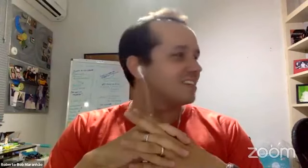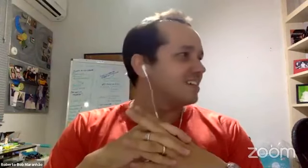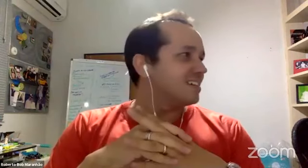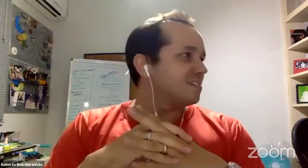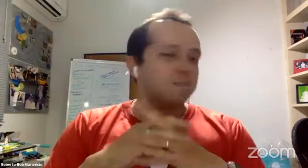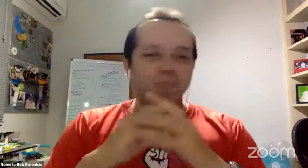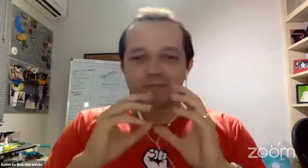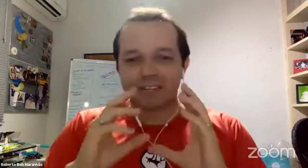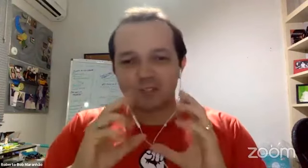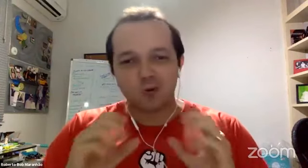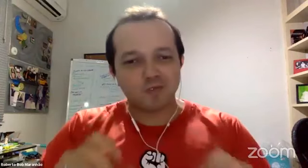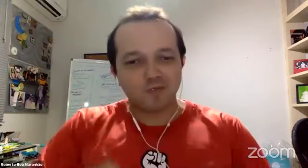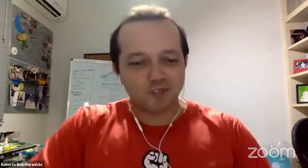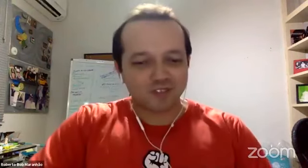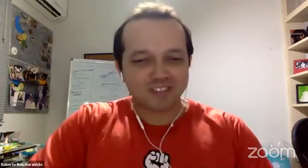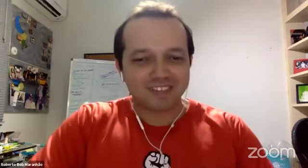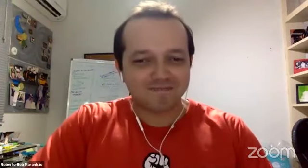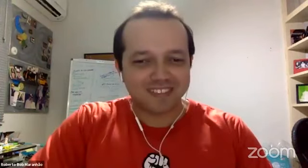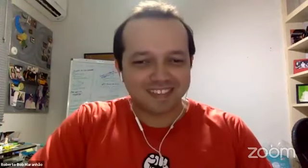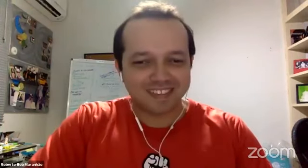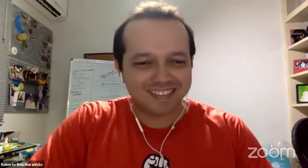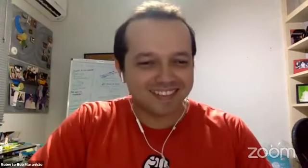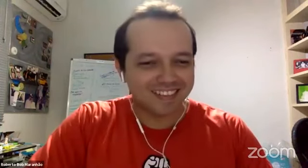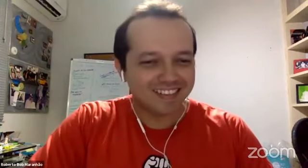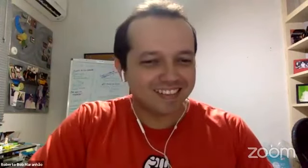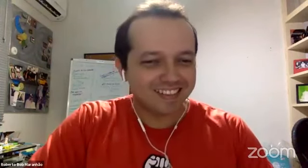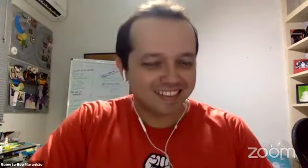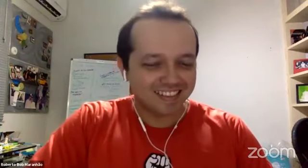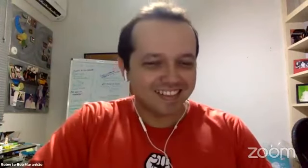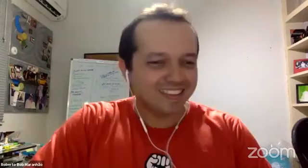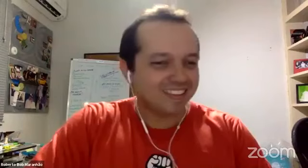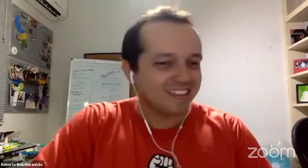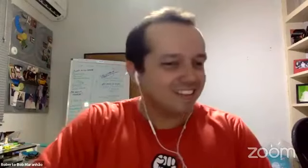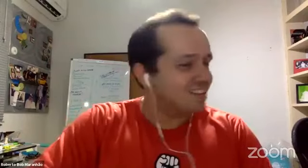se... Peraí, só um minutinho, gente.